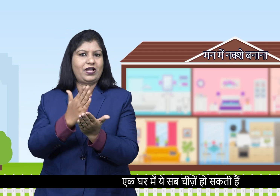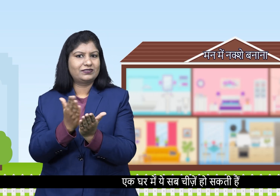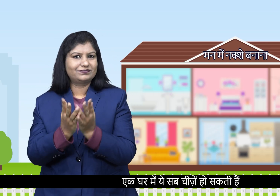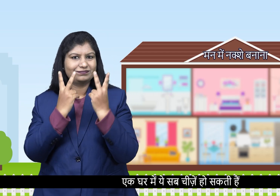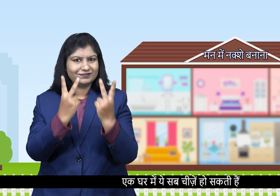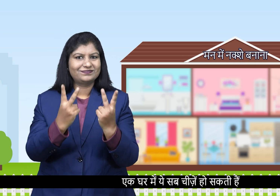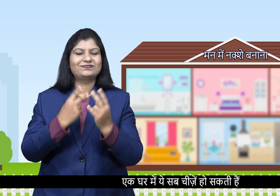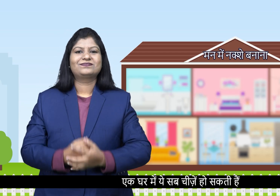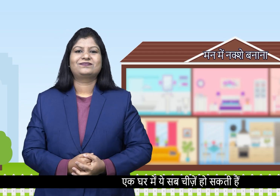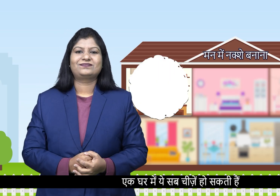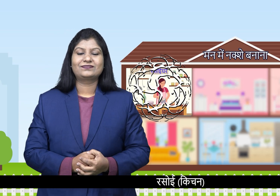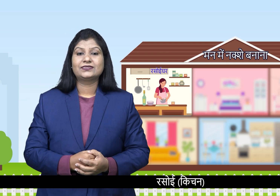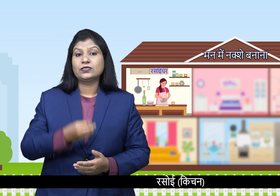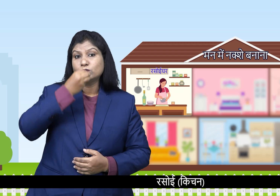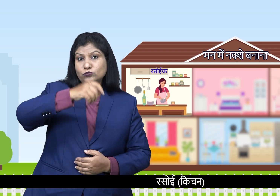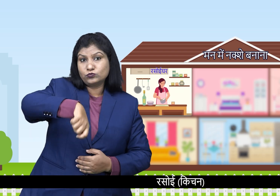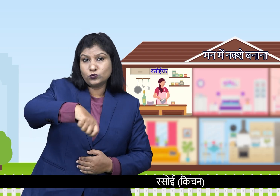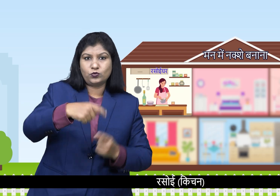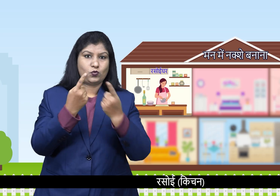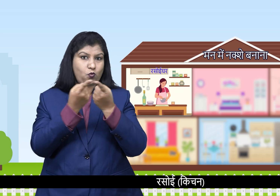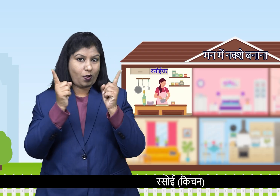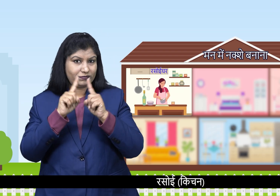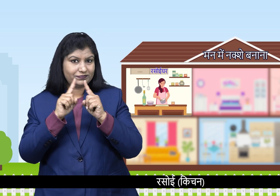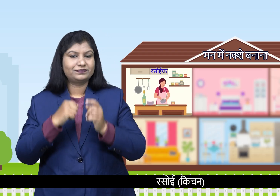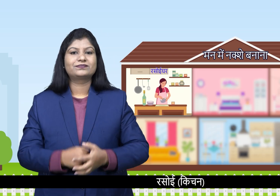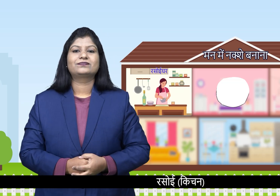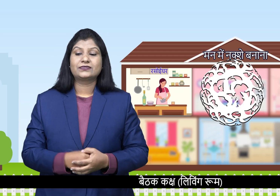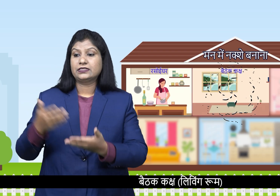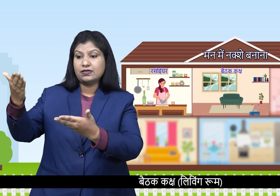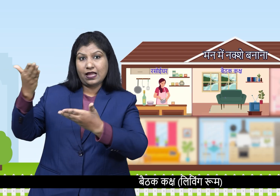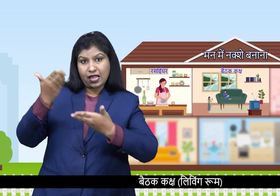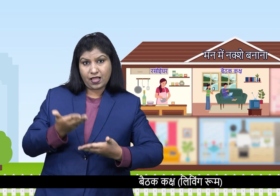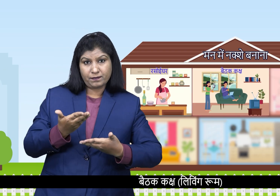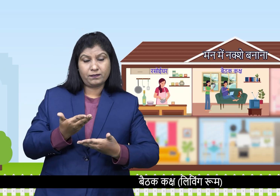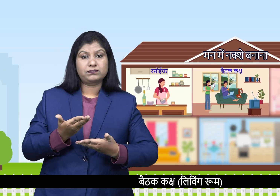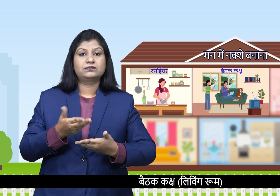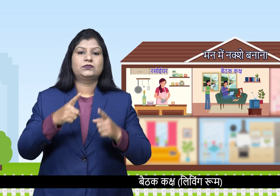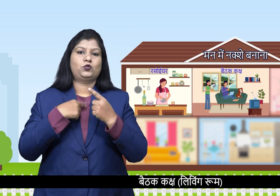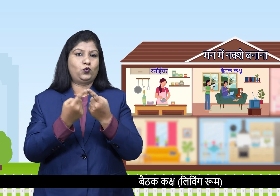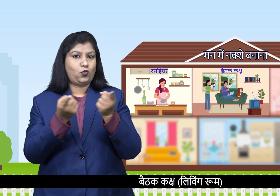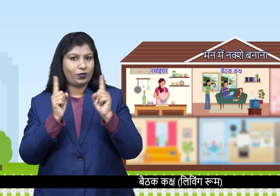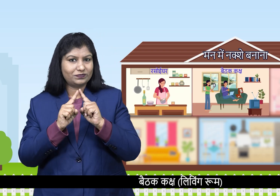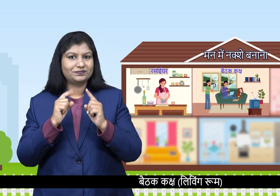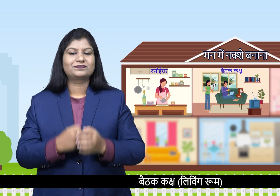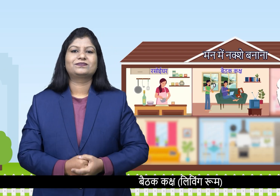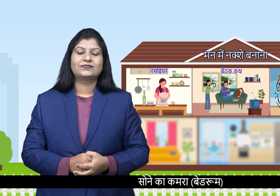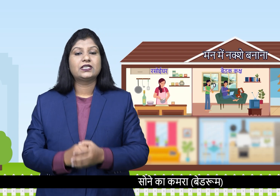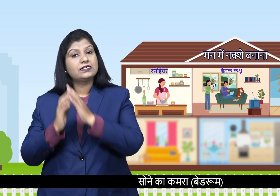चीजें हो सकती हैं: रसोई, किचन, बैठक कक्ष, लिविंग रूम, सोने का